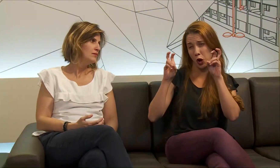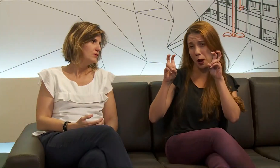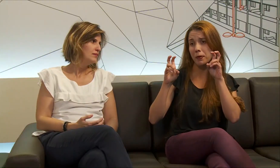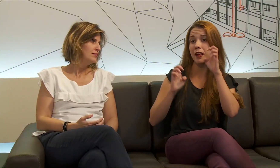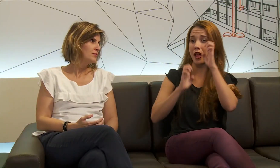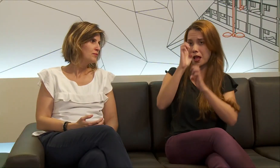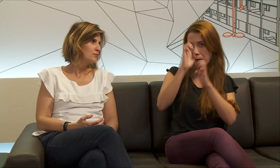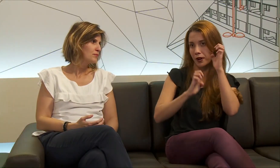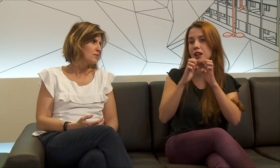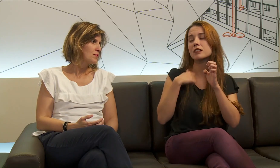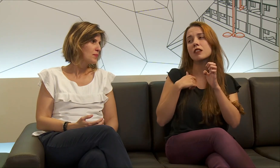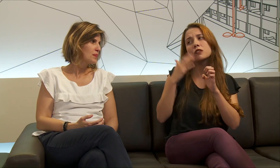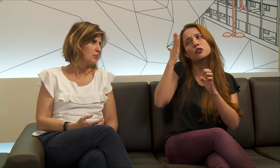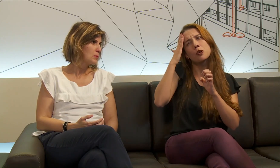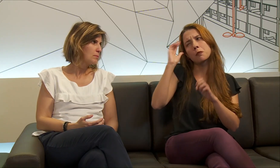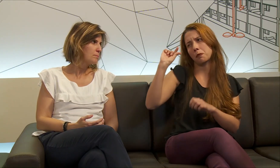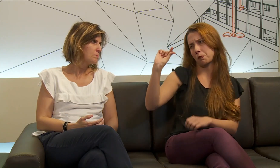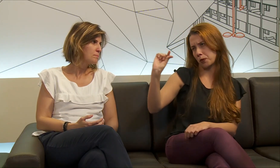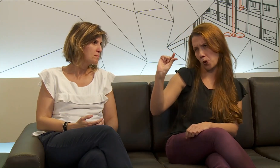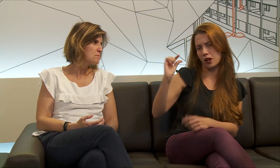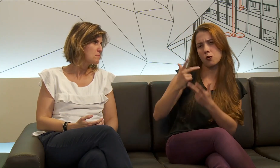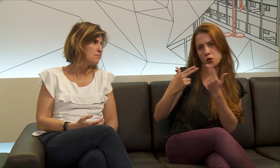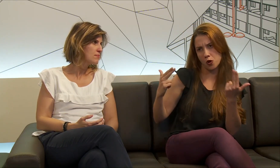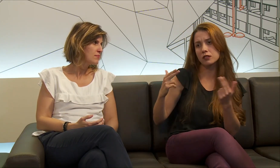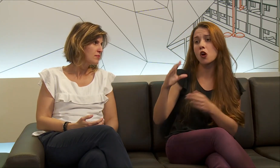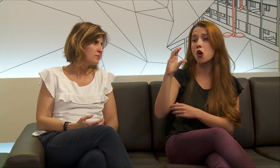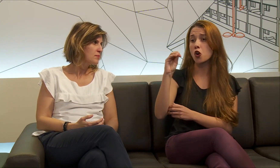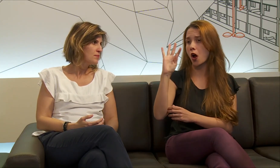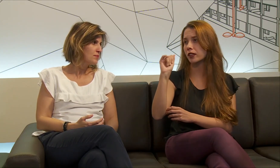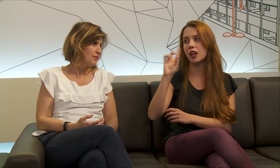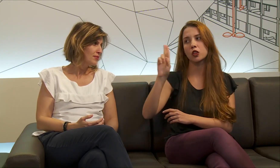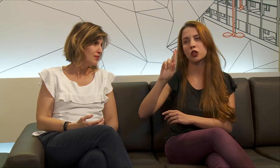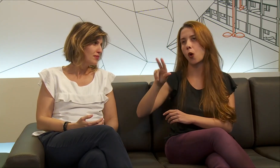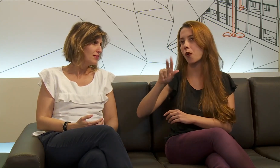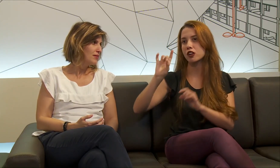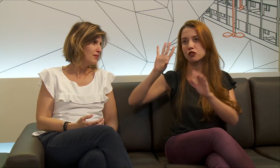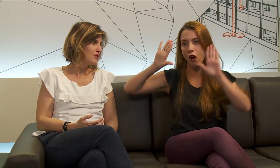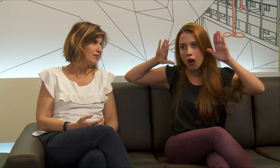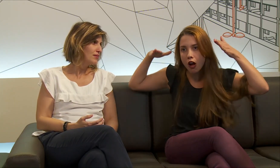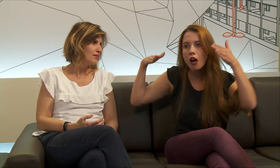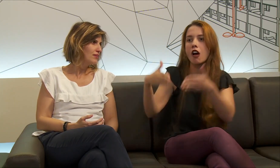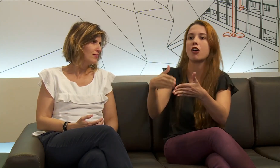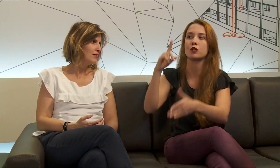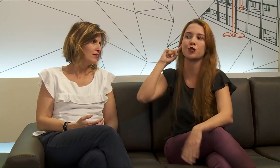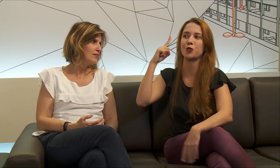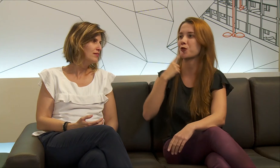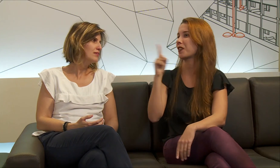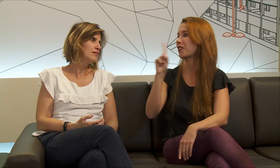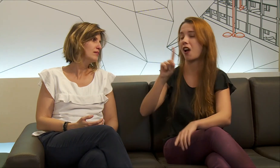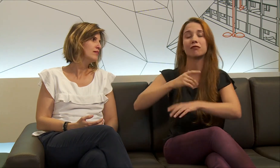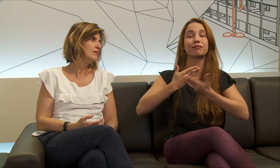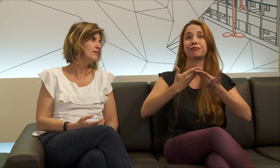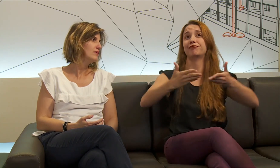Com relação às empresas particulares, na verdade, as cotas elas não são específicas para pessoas